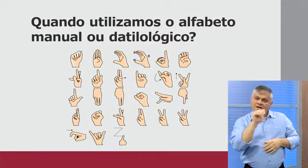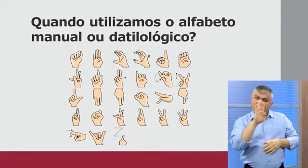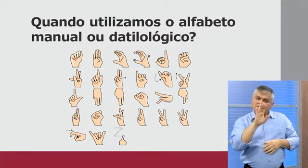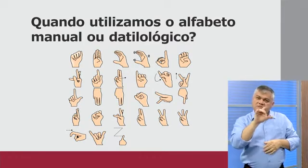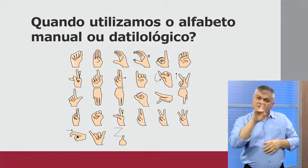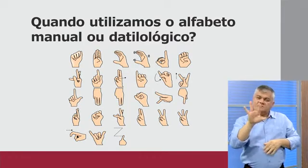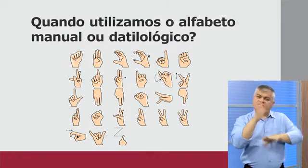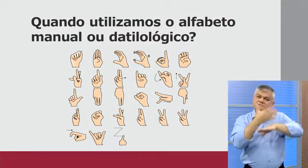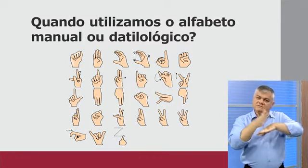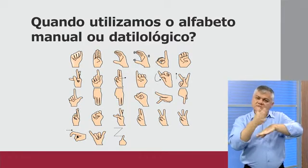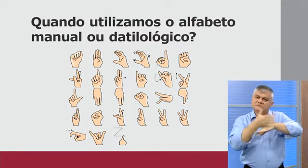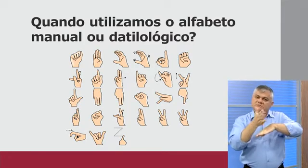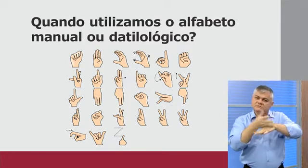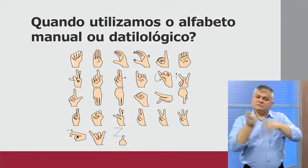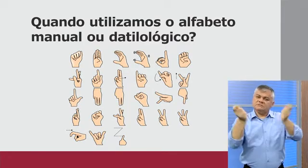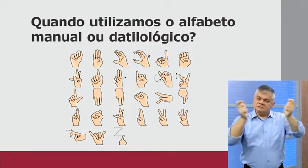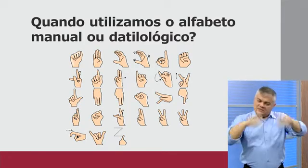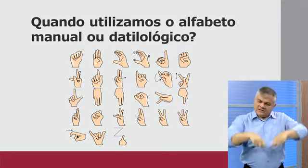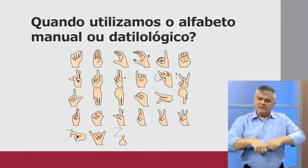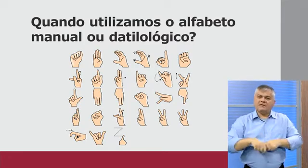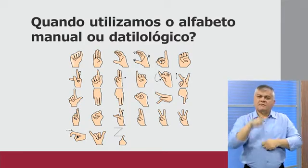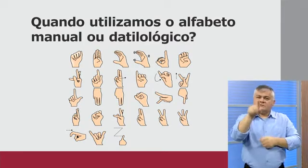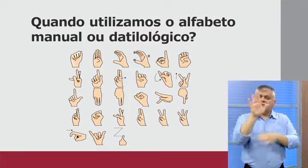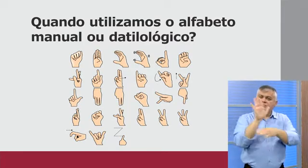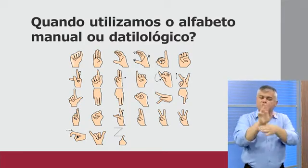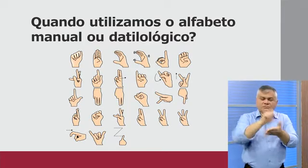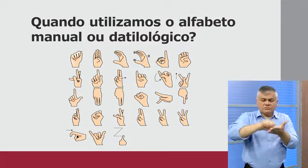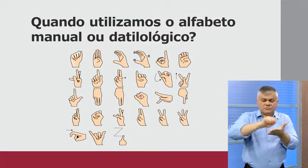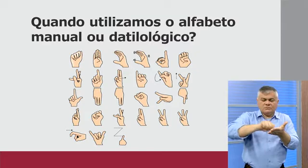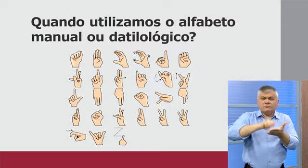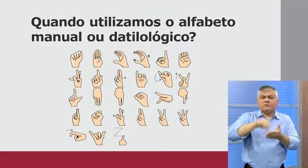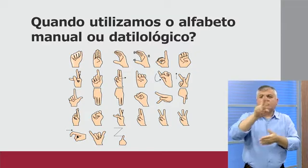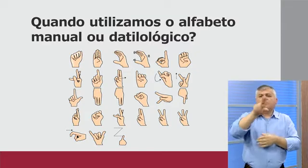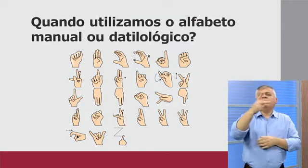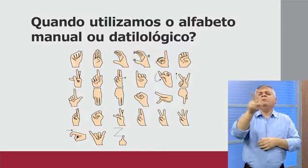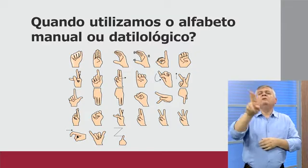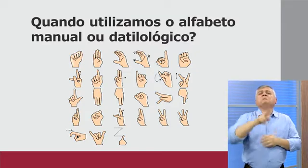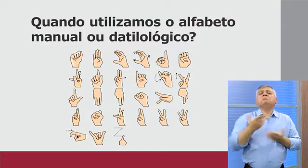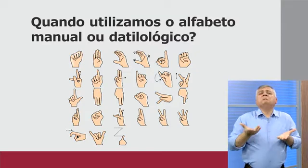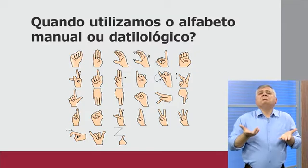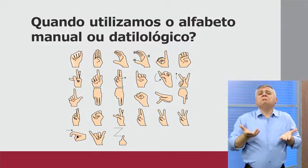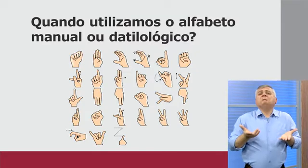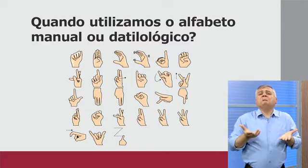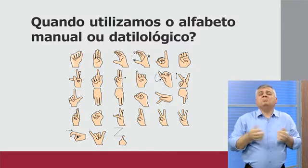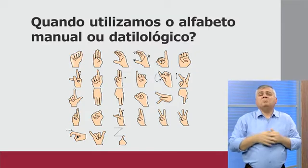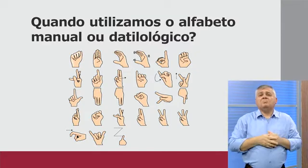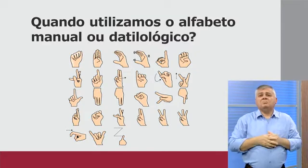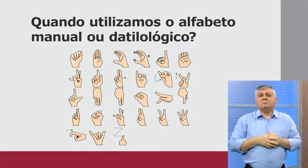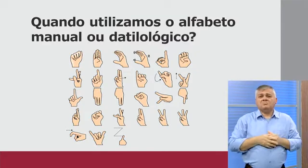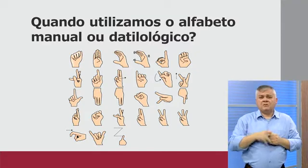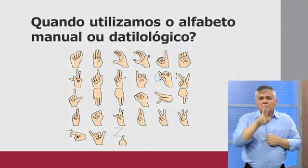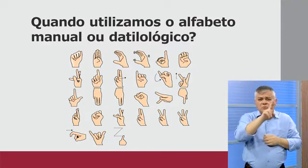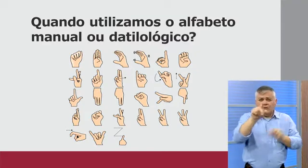exercitar, praticar o alfabeto para escrever o nome. Então, qual é o seu nome? Seu nome completo, qual